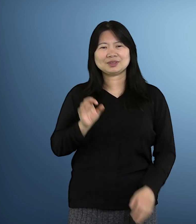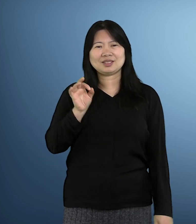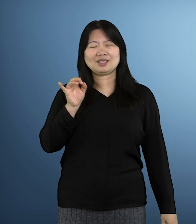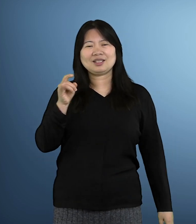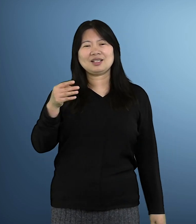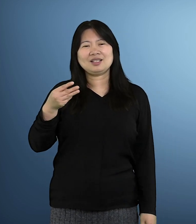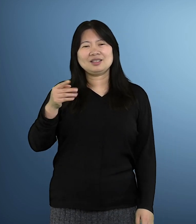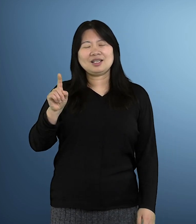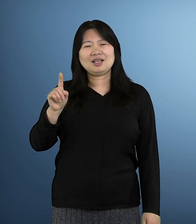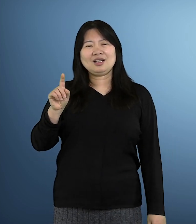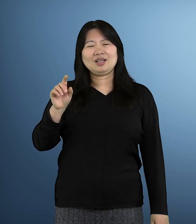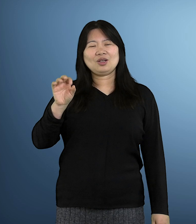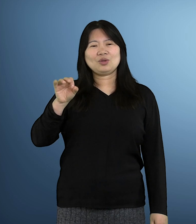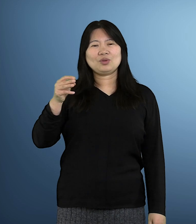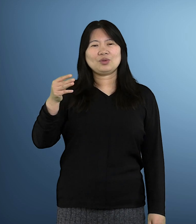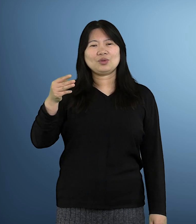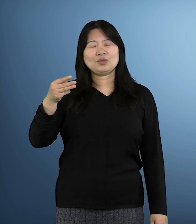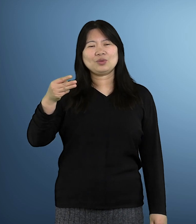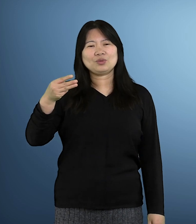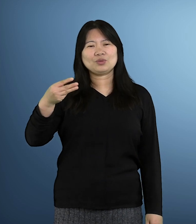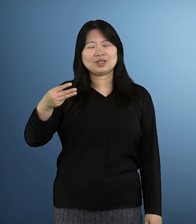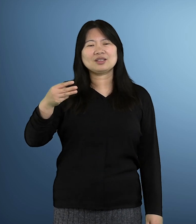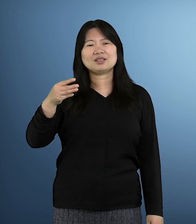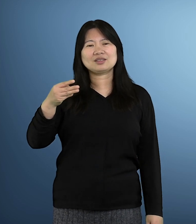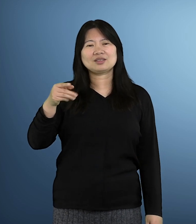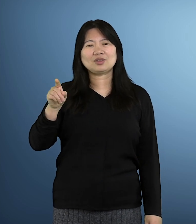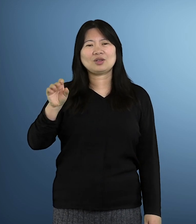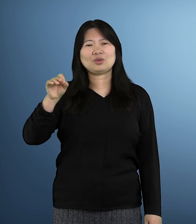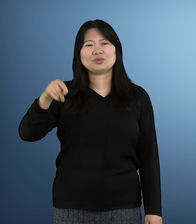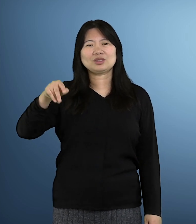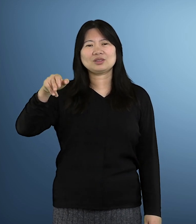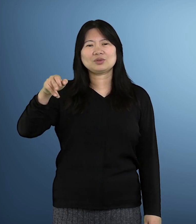윌터 윌콕스라는 분이 쓴 시인데